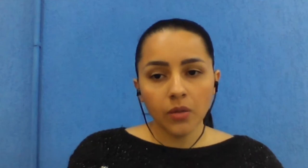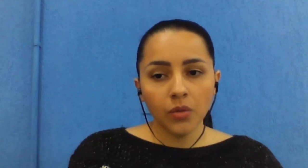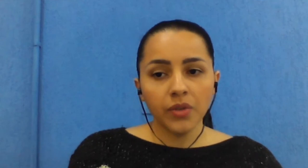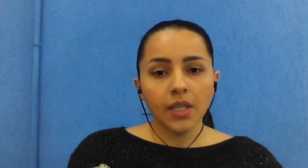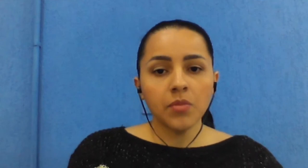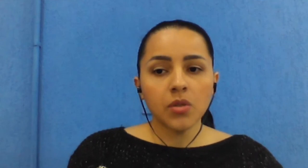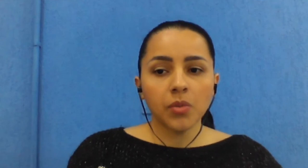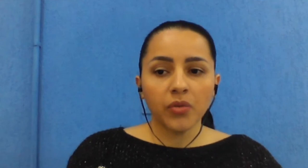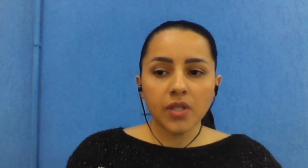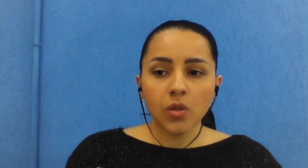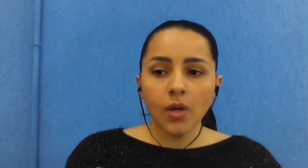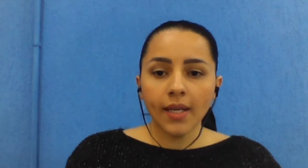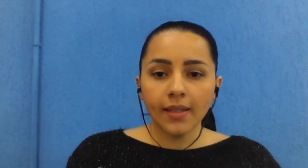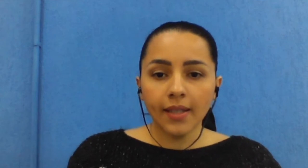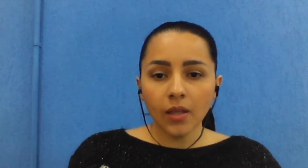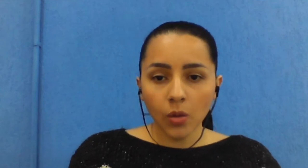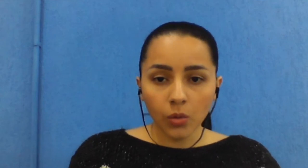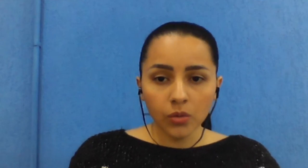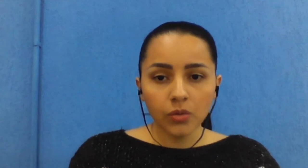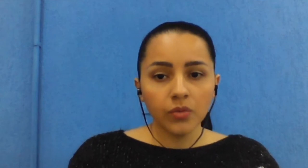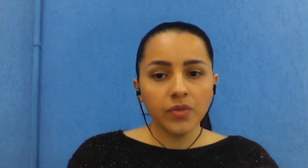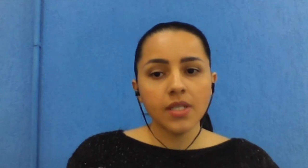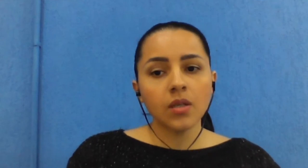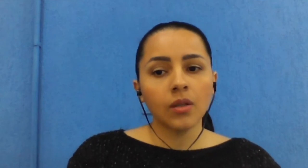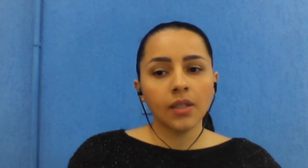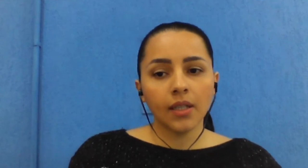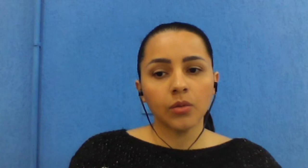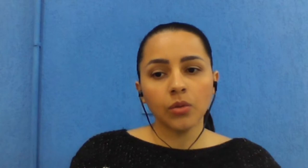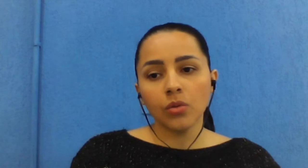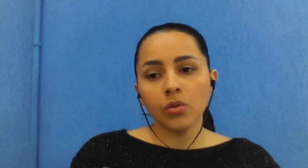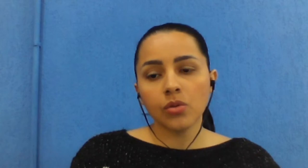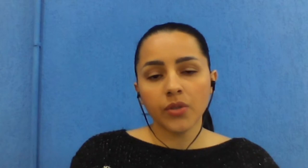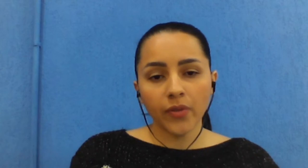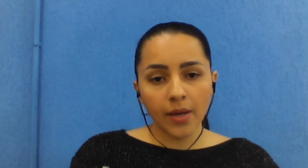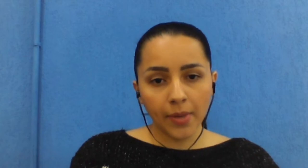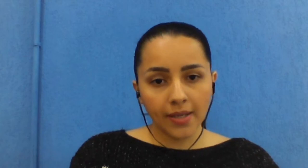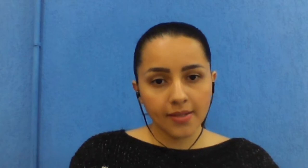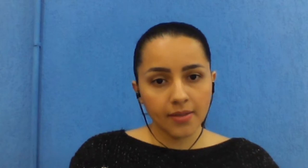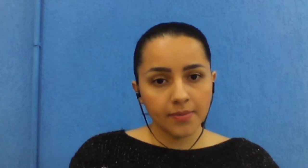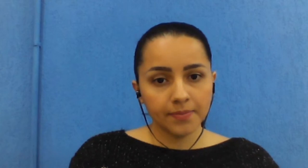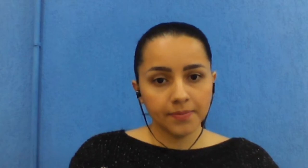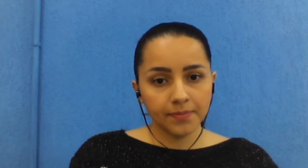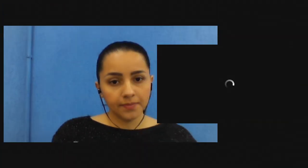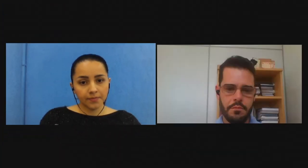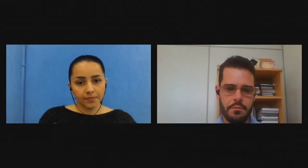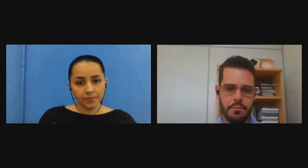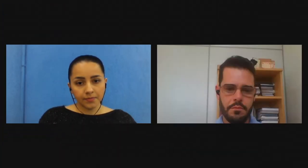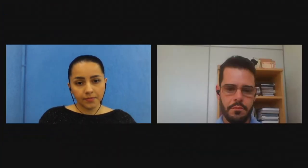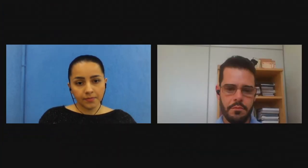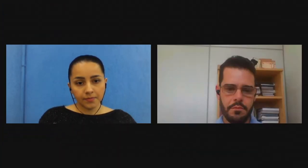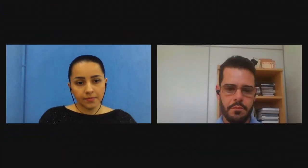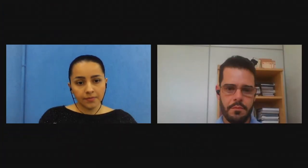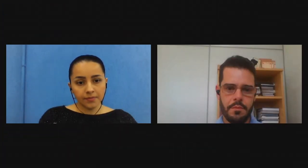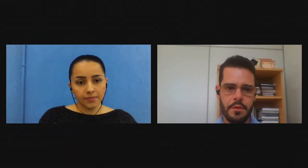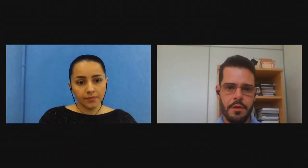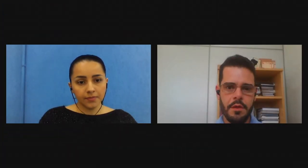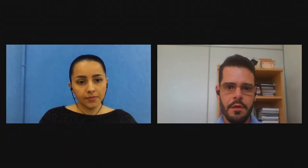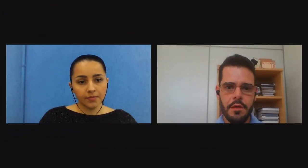Neste momento, ouviremos o professor René Couto, vice-coordenador do curso de farmácia.